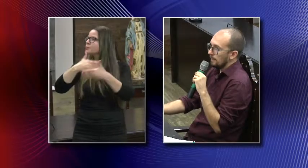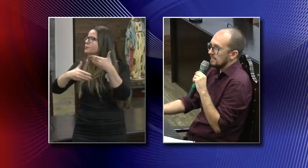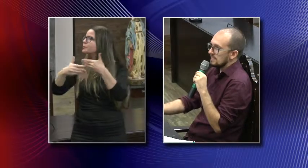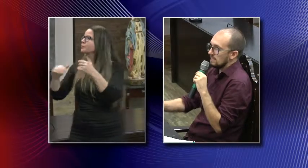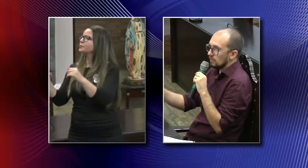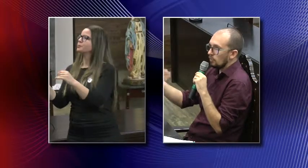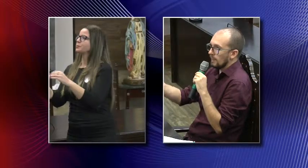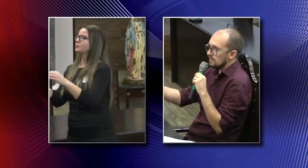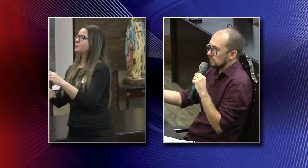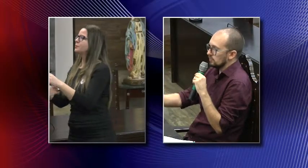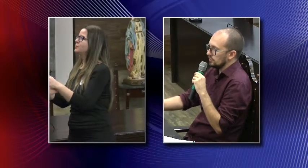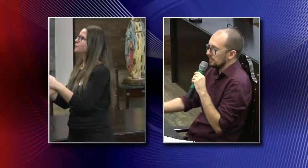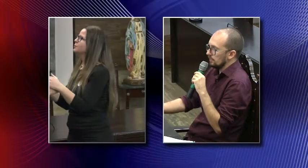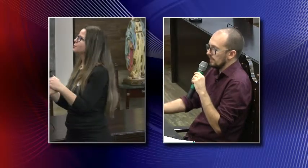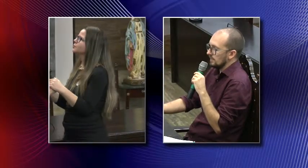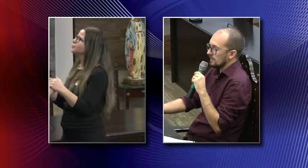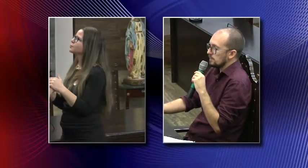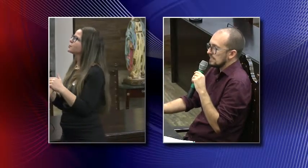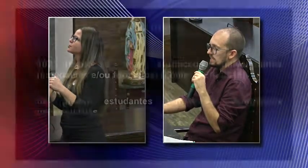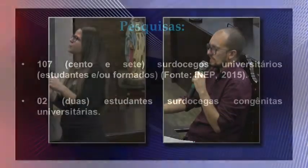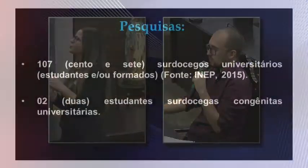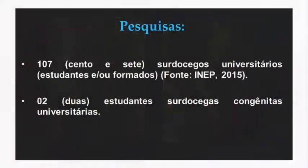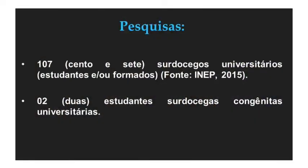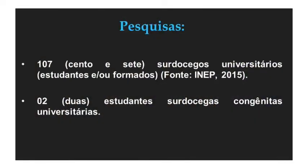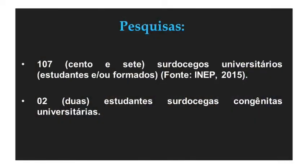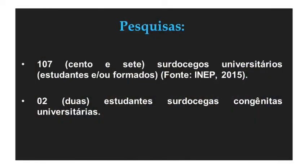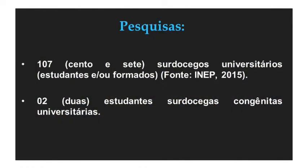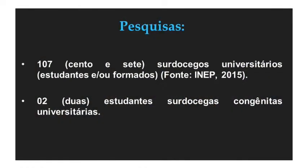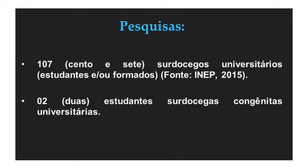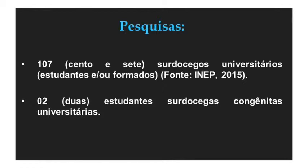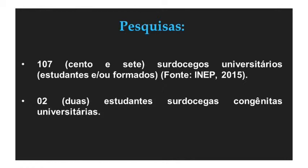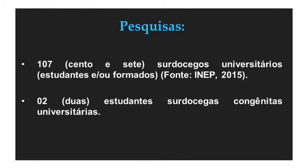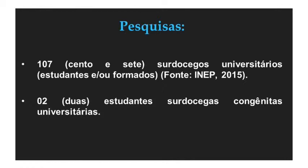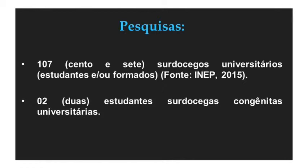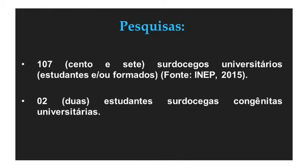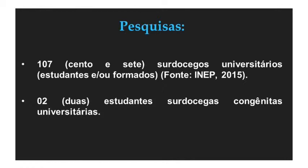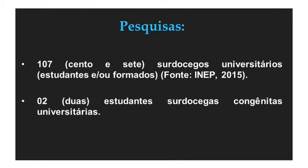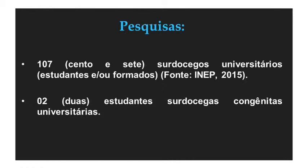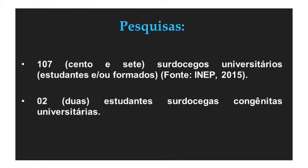formar, mas que começam a surgir também especializações na área.